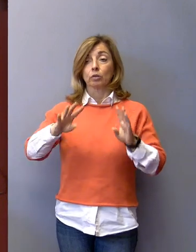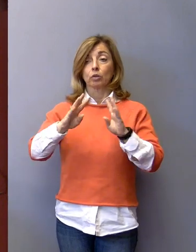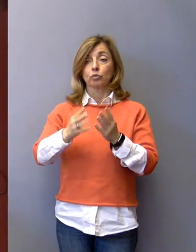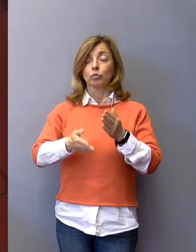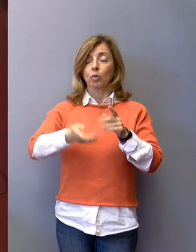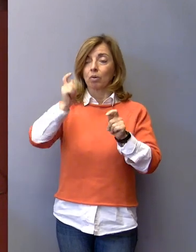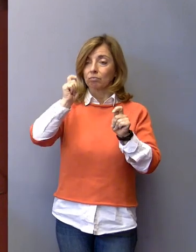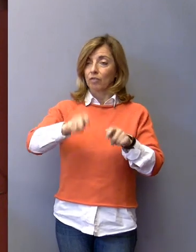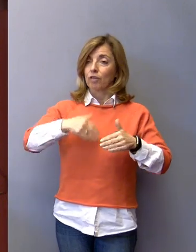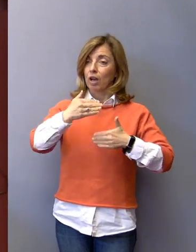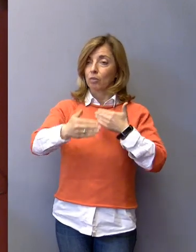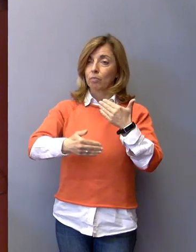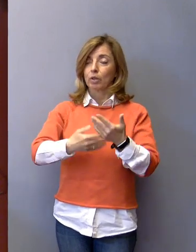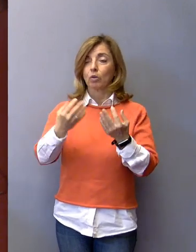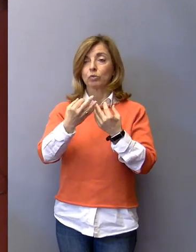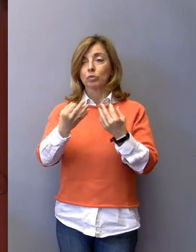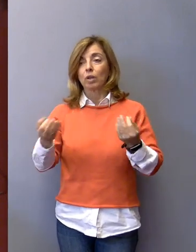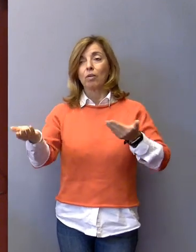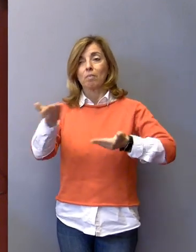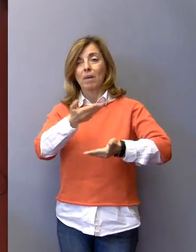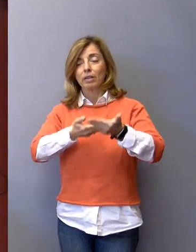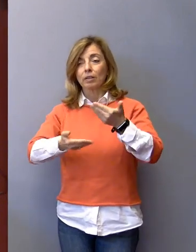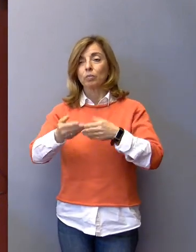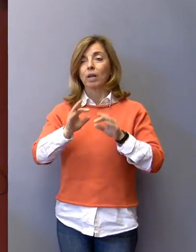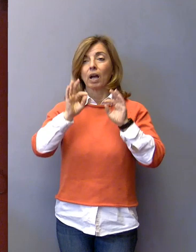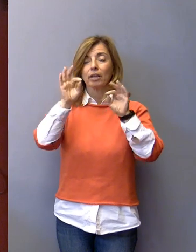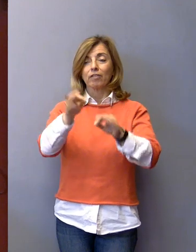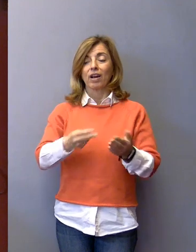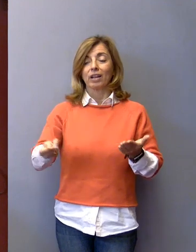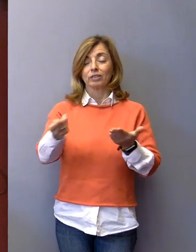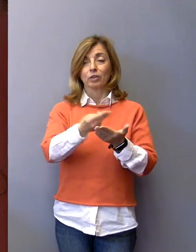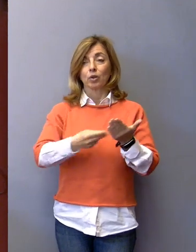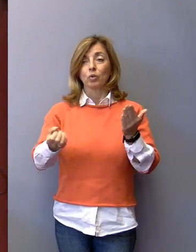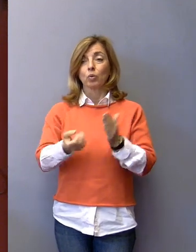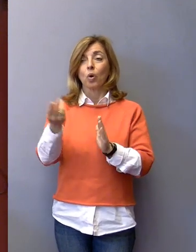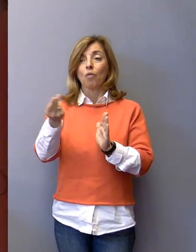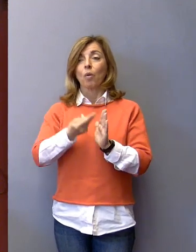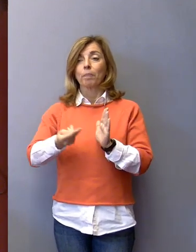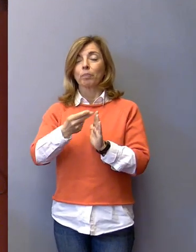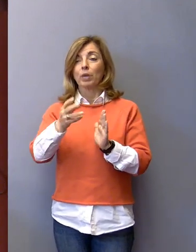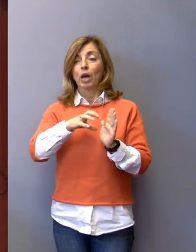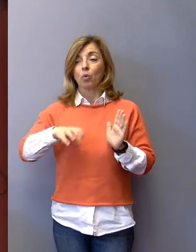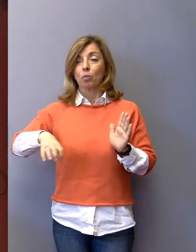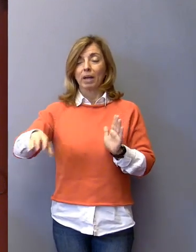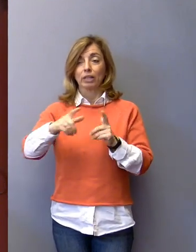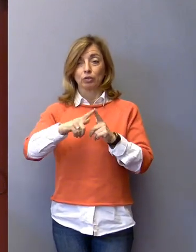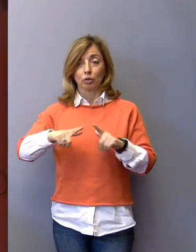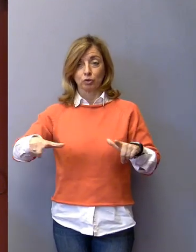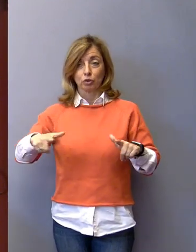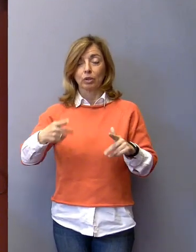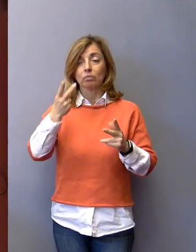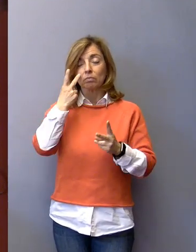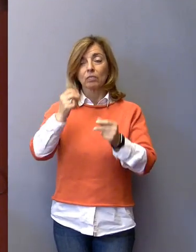articolato e partecipato per arrivare alla stesura di un nuovo piano urbanistico cittadino avendo a premessa studi che